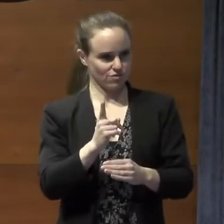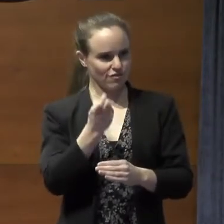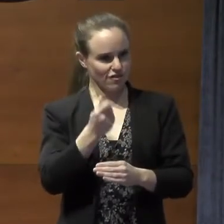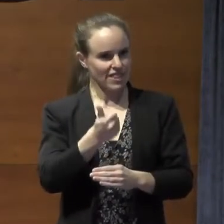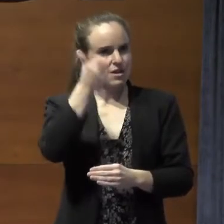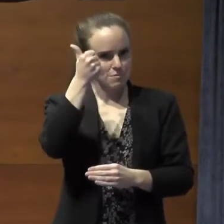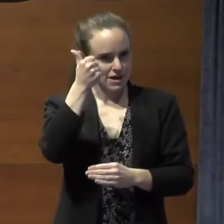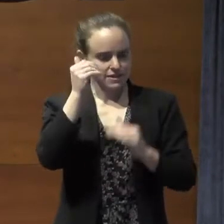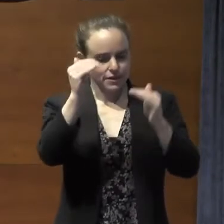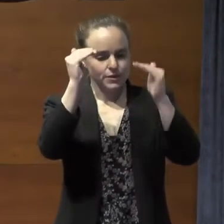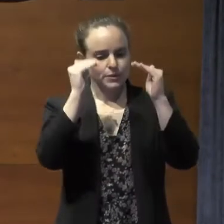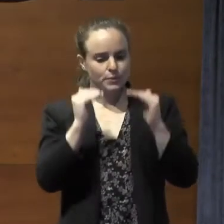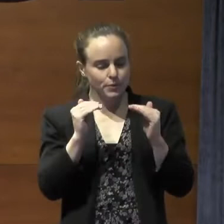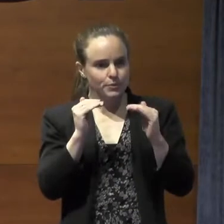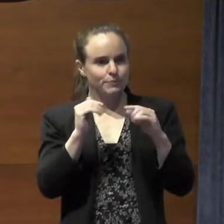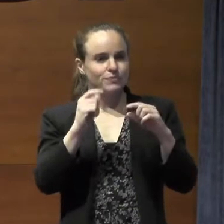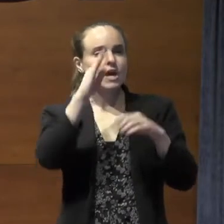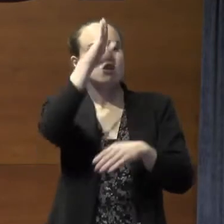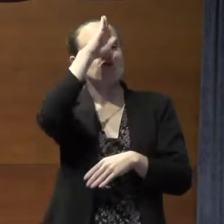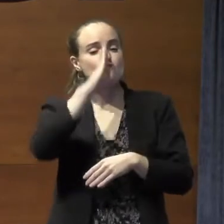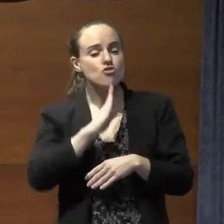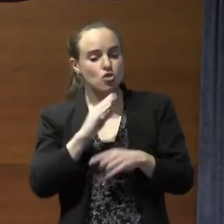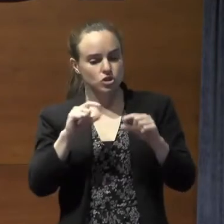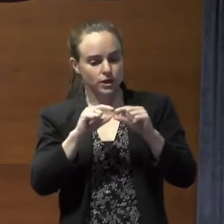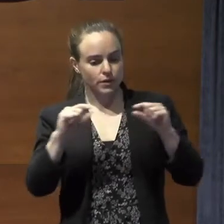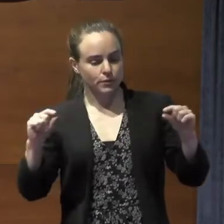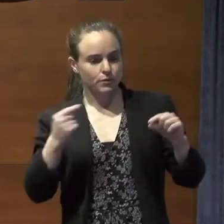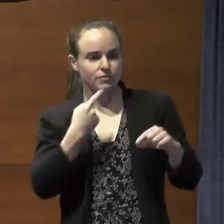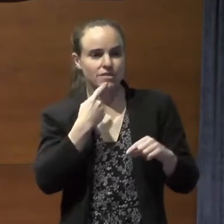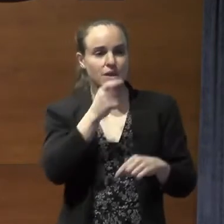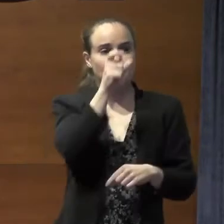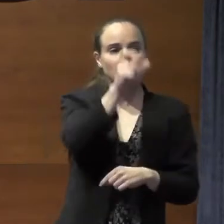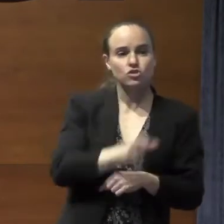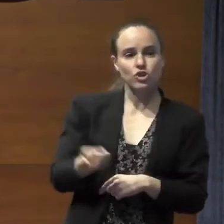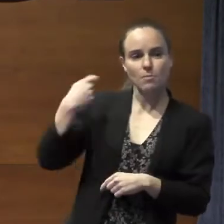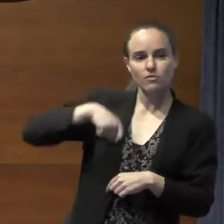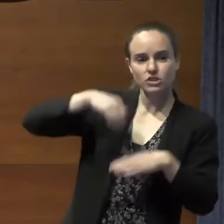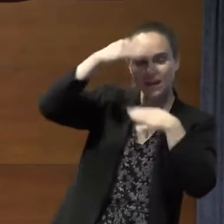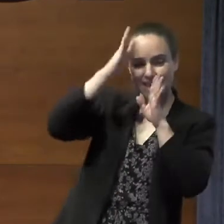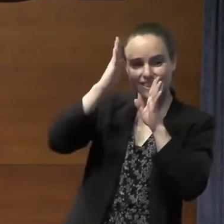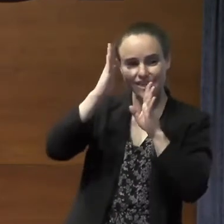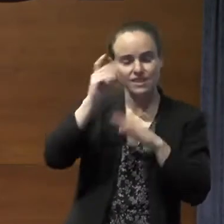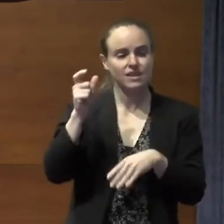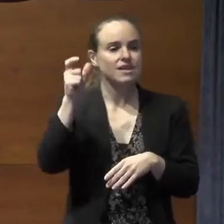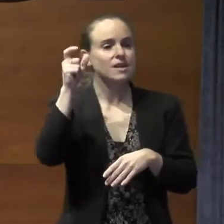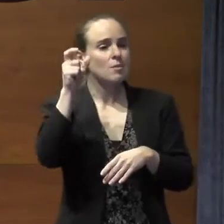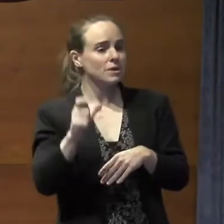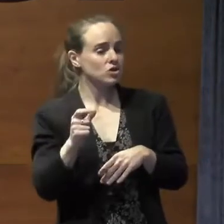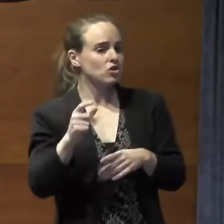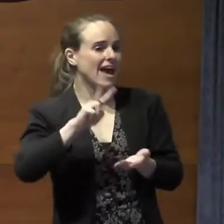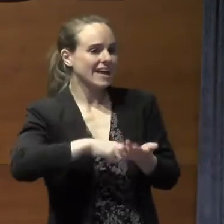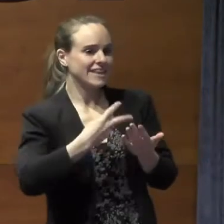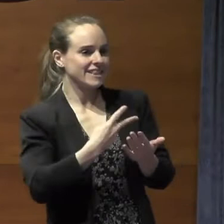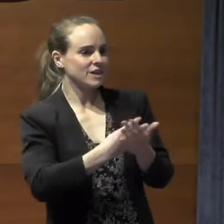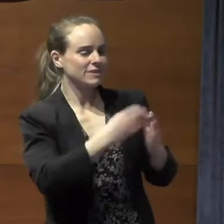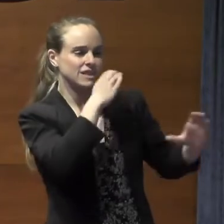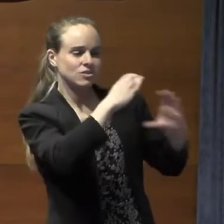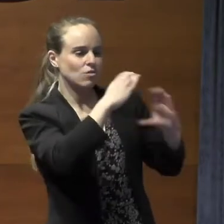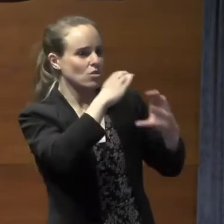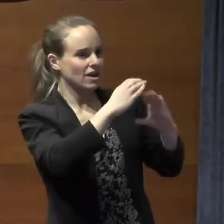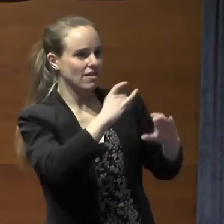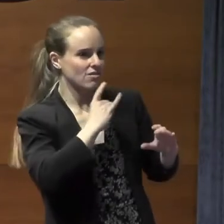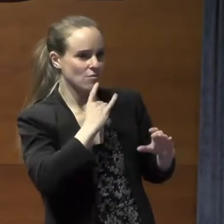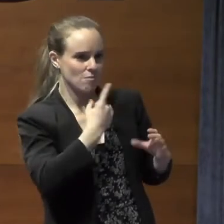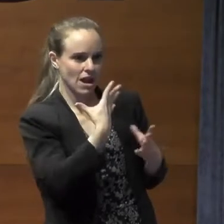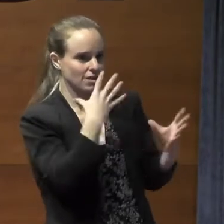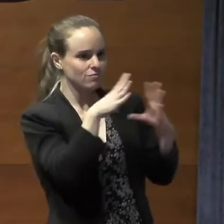de entendimiento entre agentes e intérpretes. Se percibe que lo que más preocupa a las personas que responden es, por una